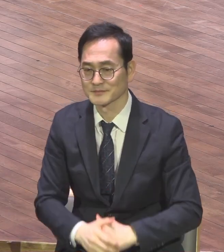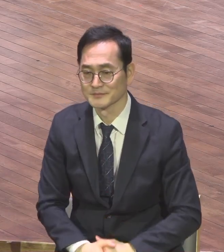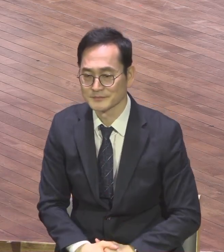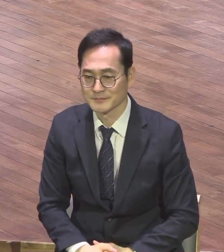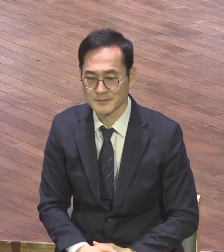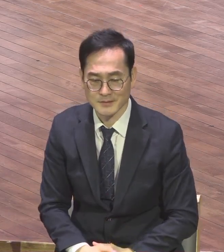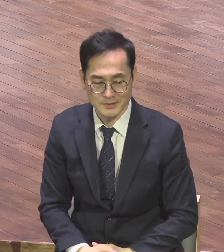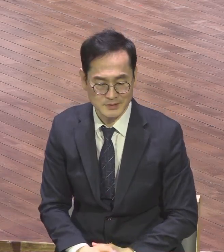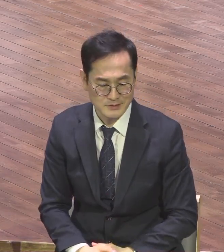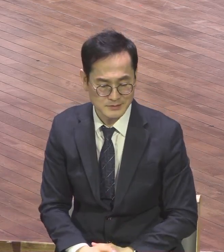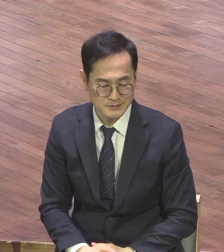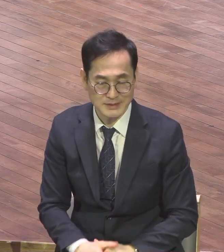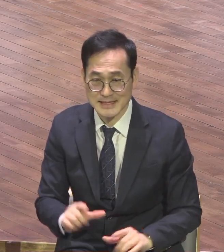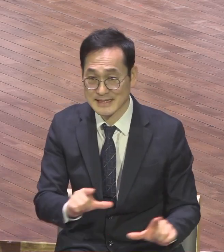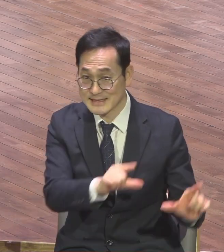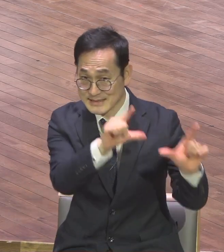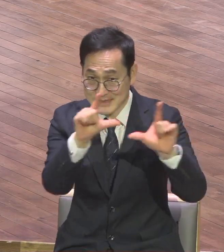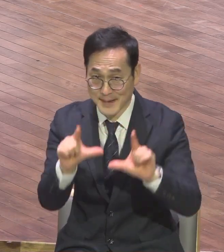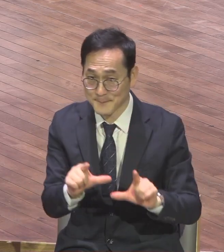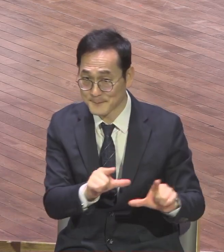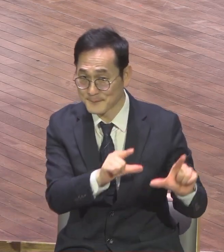삶은 풀어야 할 문제가 아니라